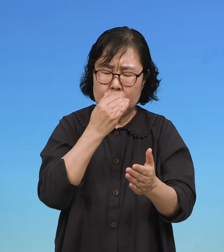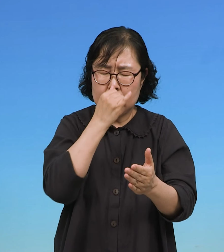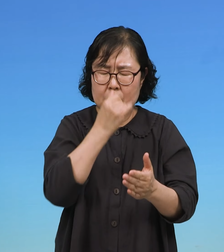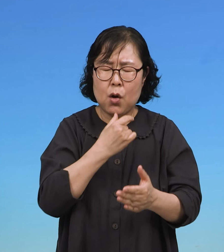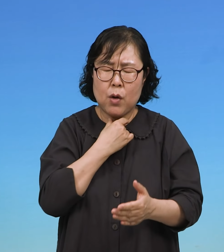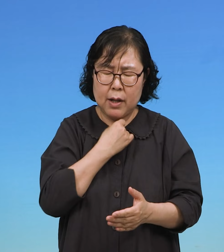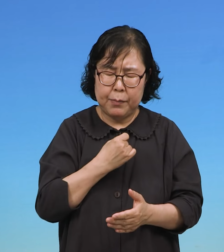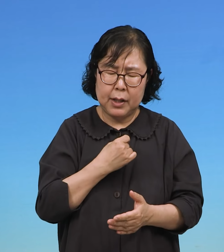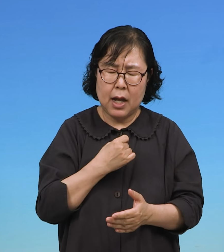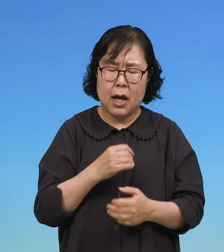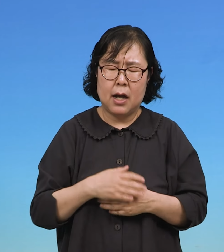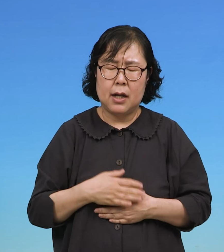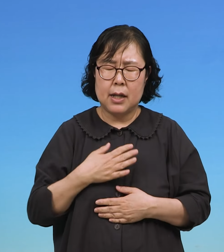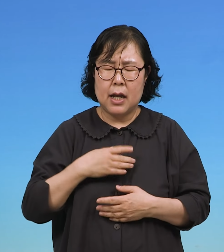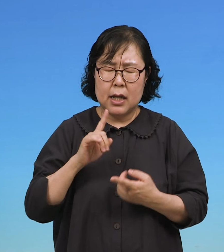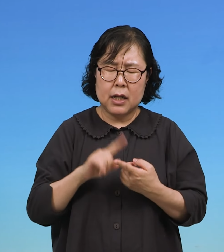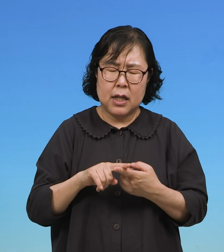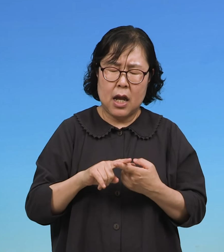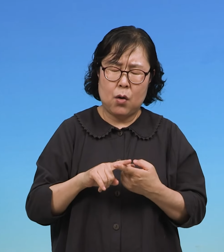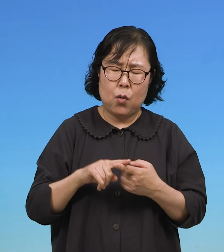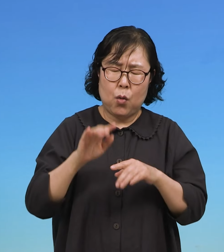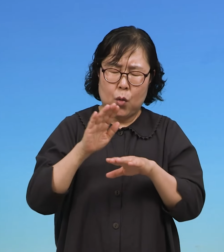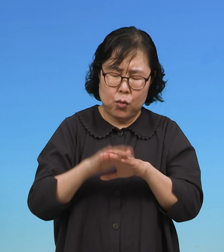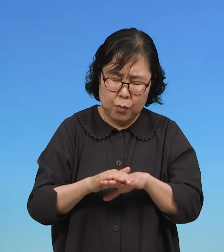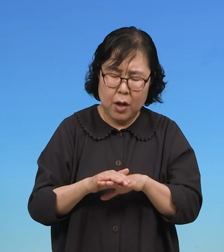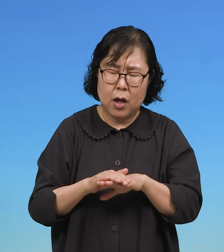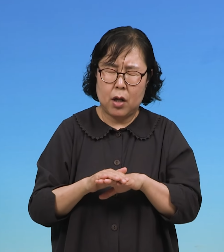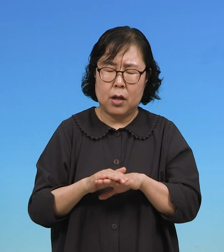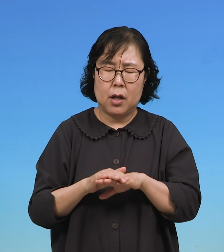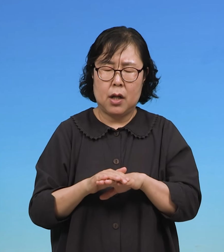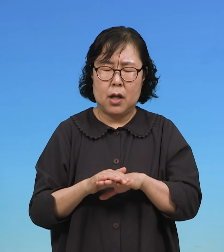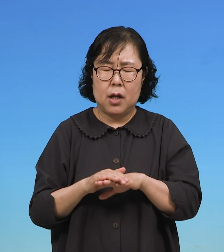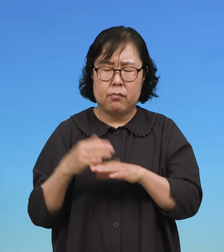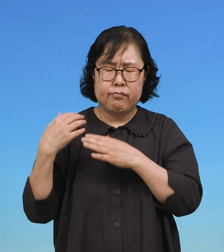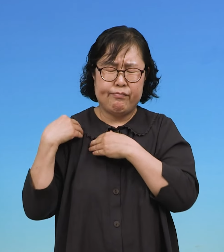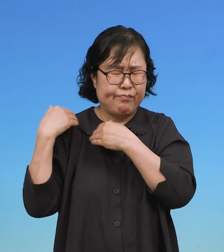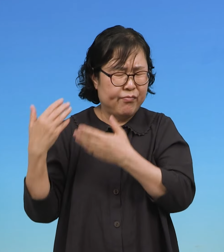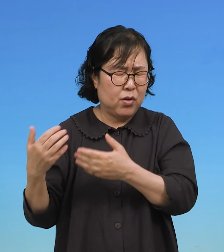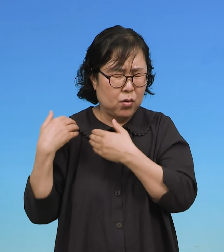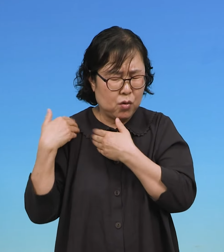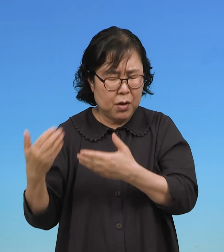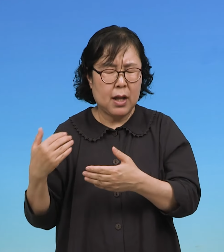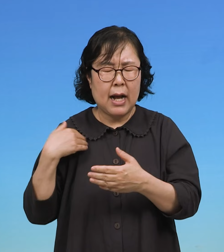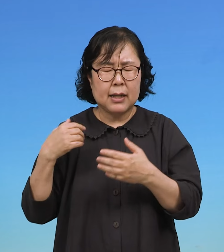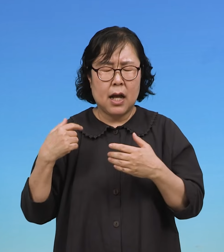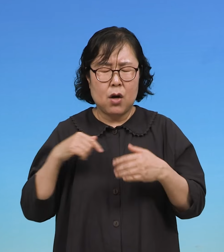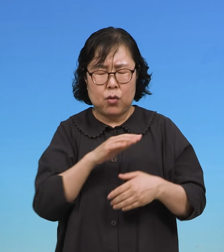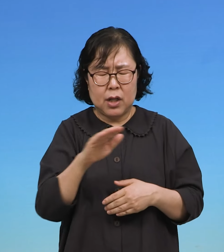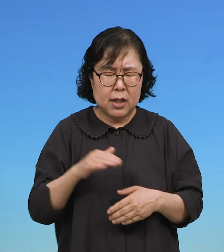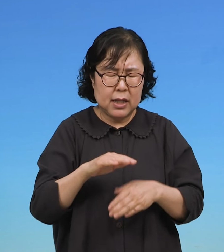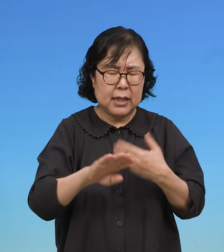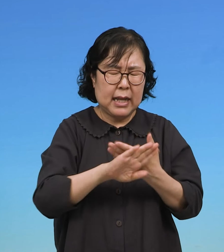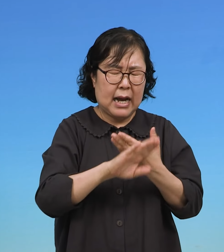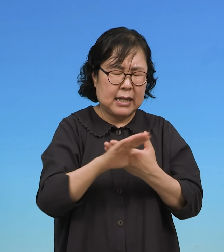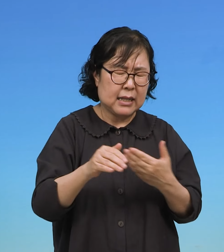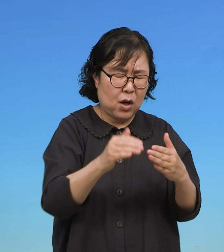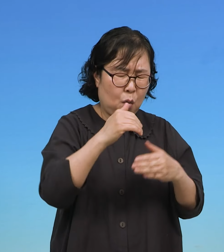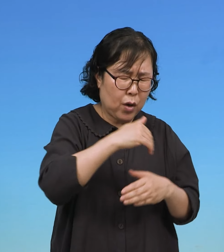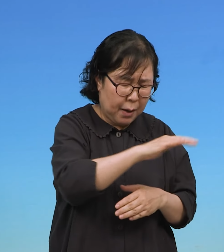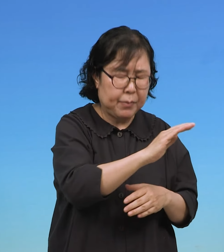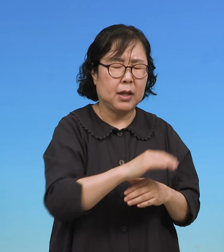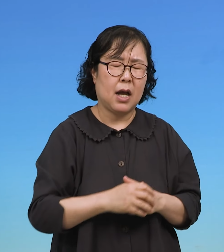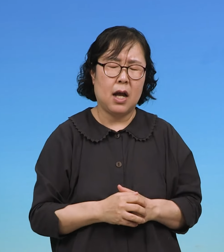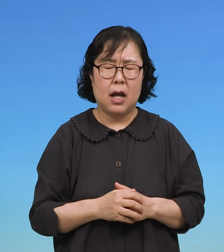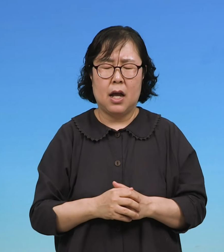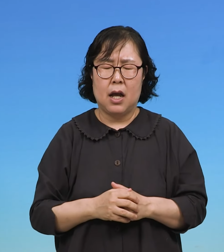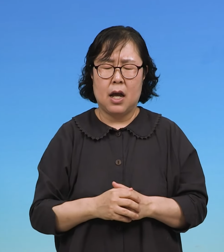쉽고, 내버려두면 궤도 잇따라여 잘못된 길로 가지기 쉬운 우리 인생인데, 오늘도 하나님